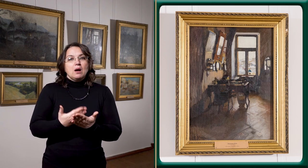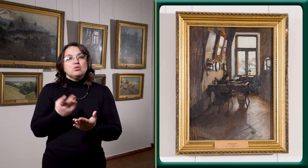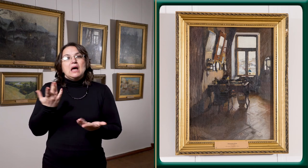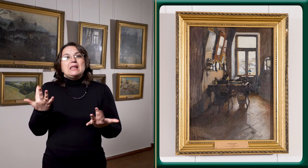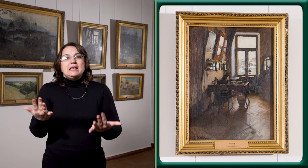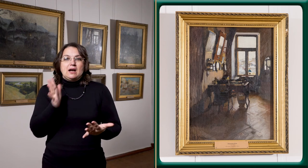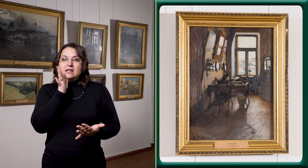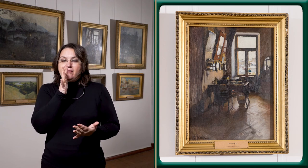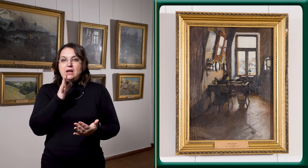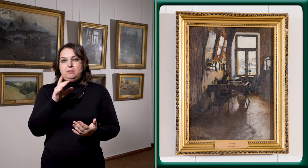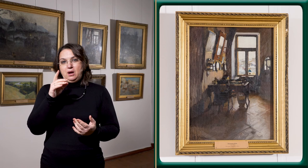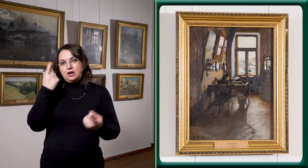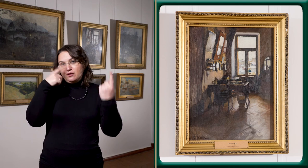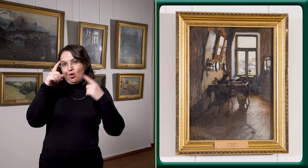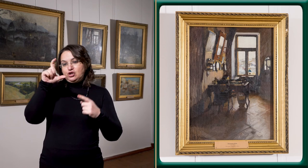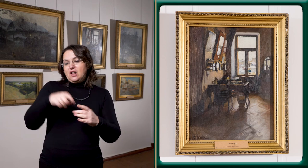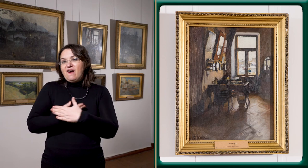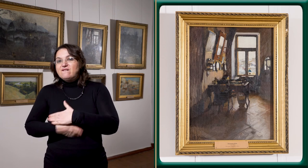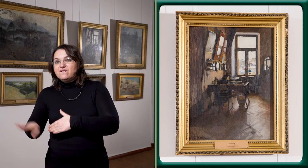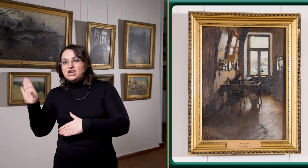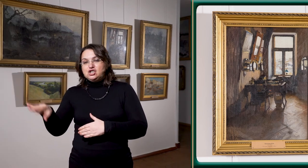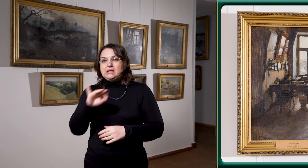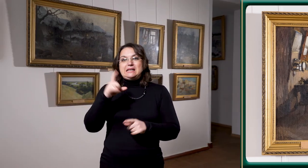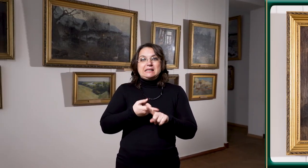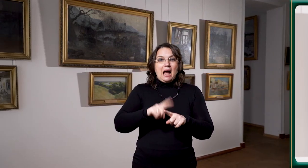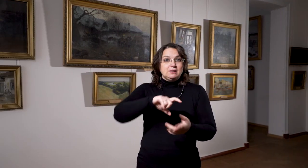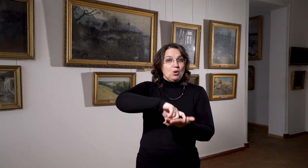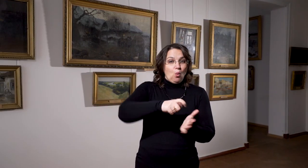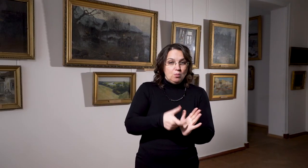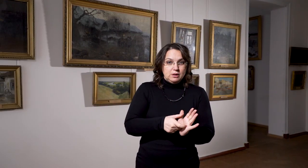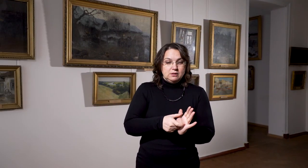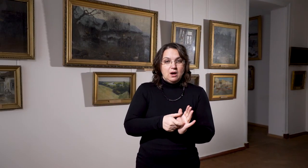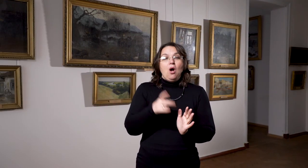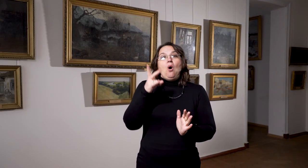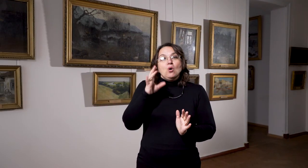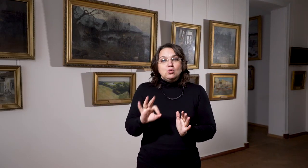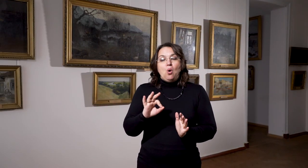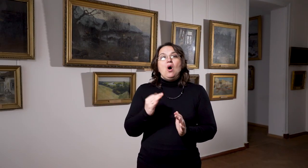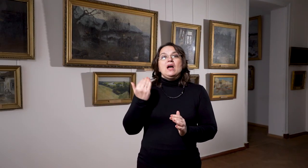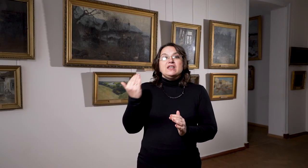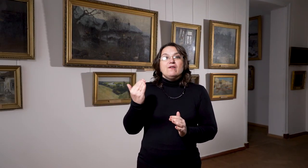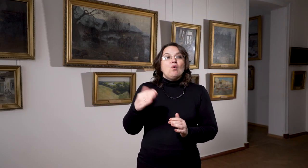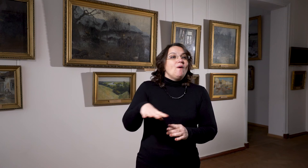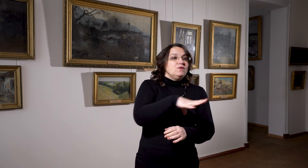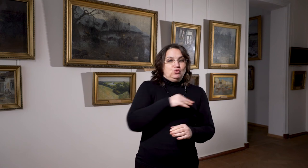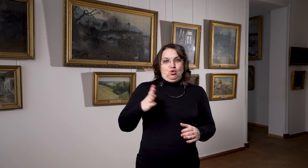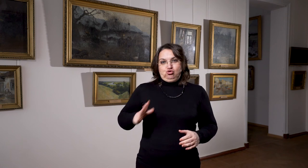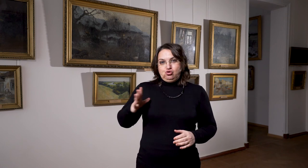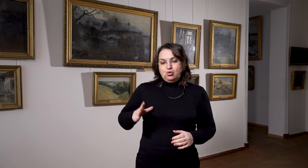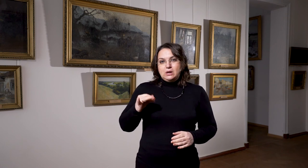но его все ждет. И отодвинутый от письменного стола стол, и урна, полная смятых